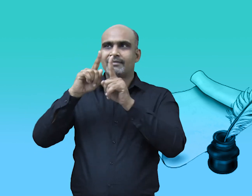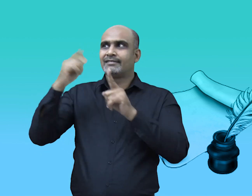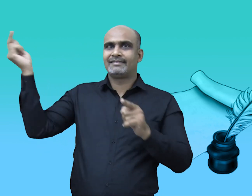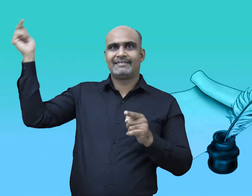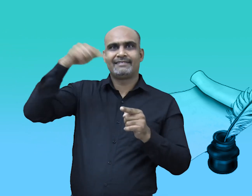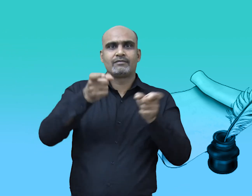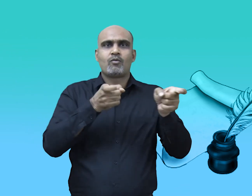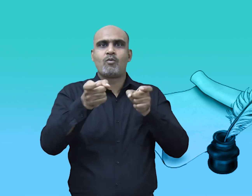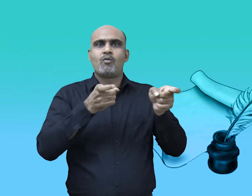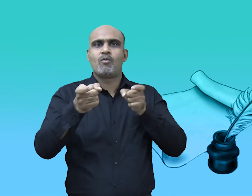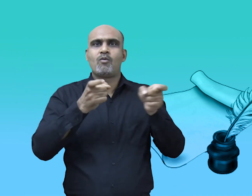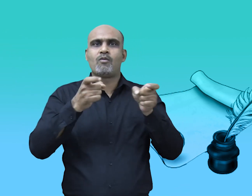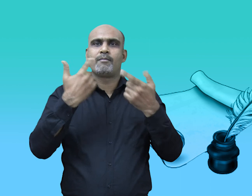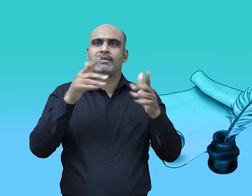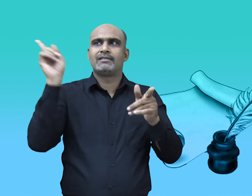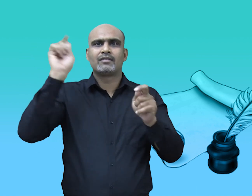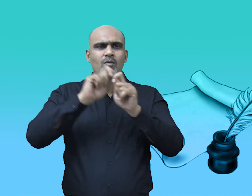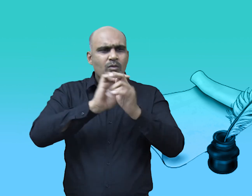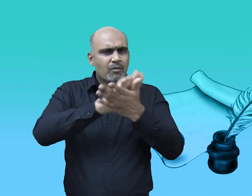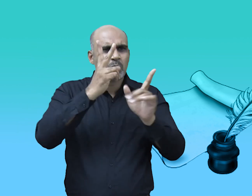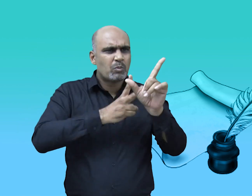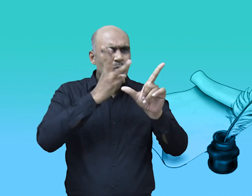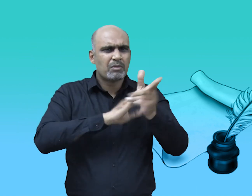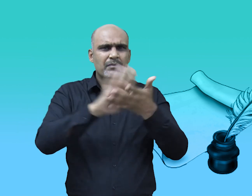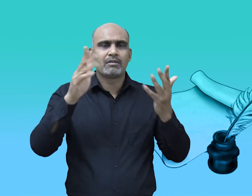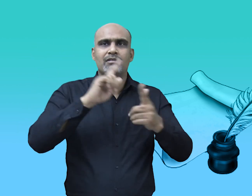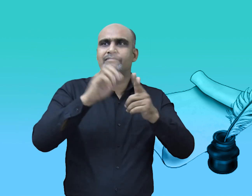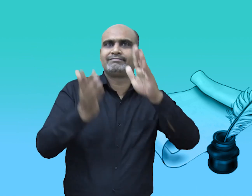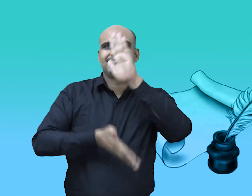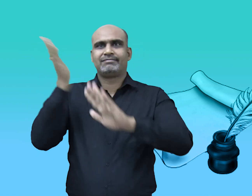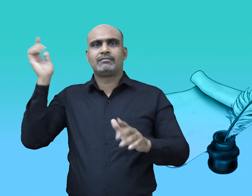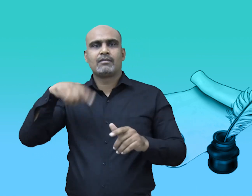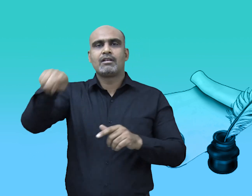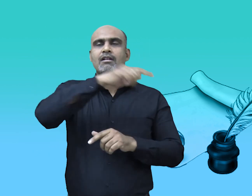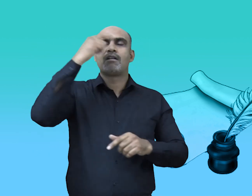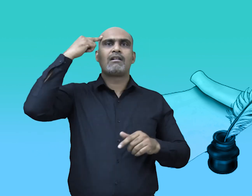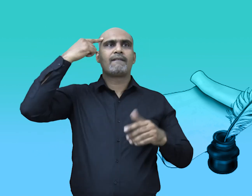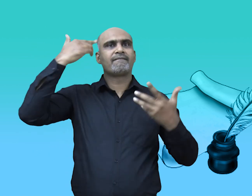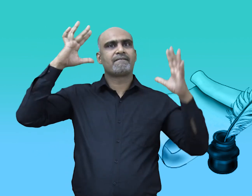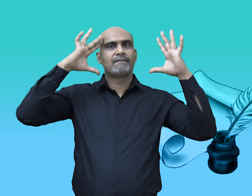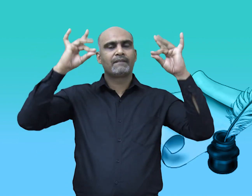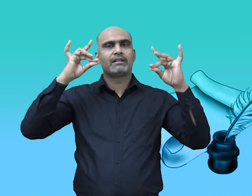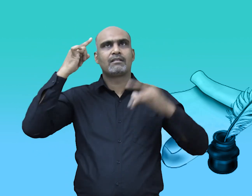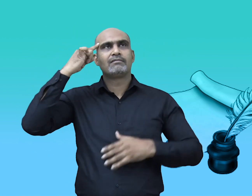आक्रमण हुए हैं उससे लोग प्रभावित हो चुके हैं, लोगों के विचारों में बदलाव आ चुका